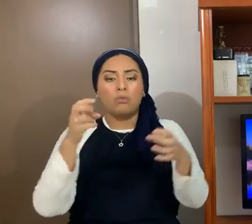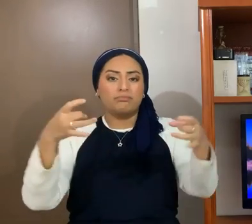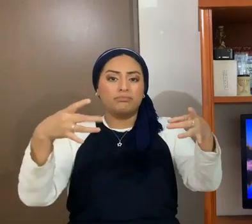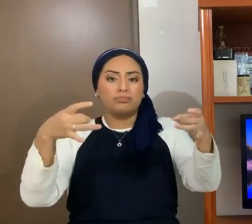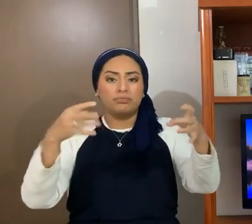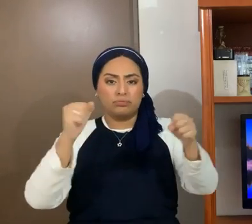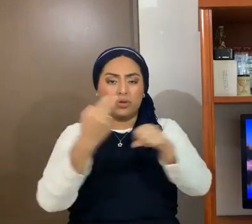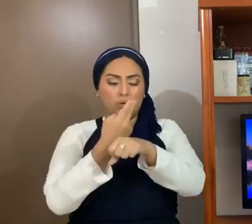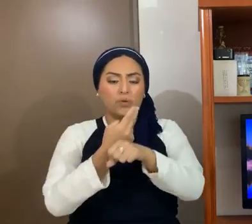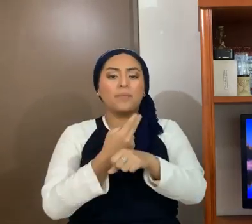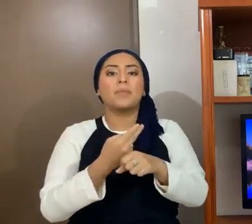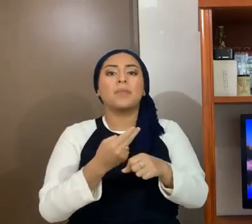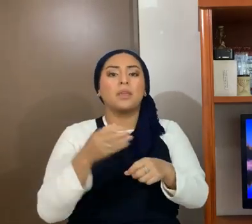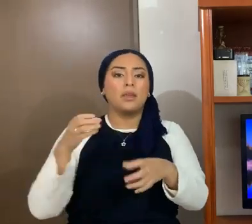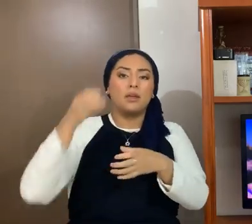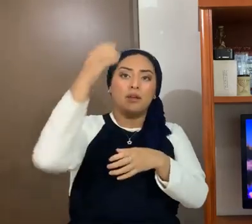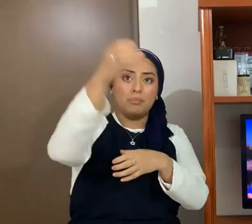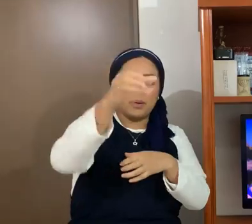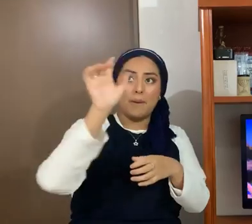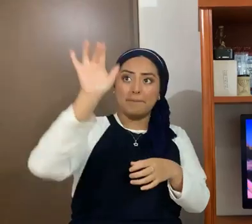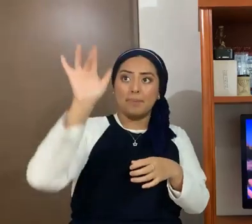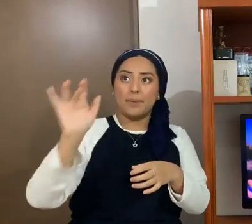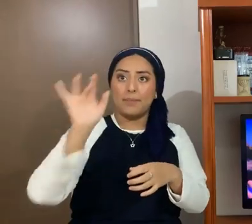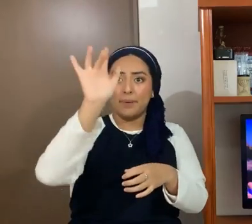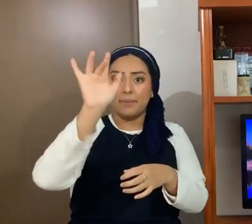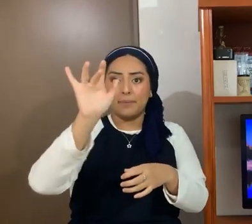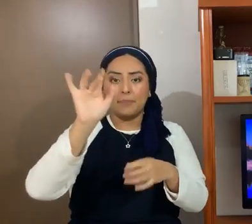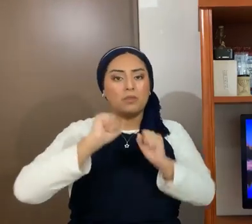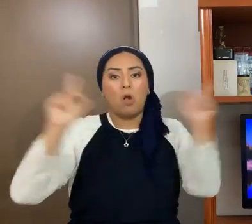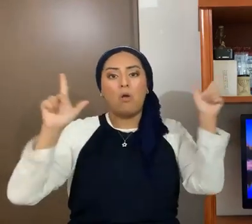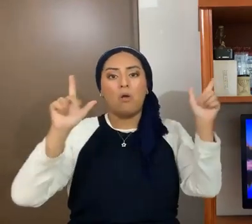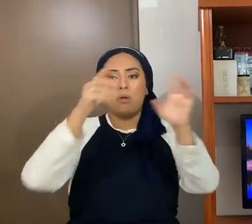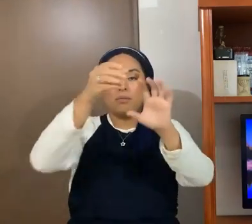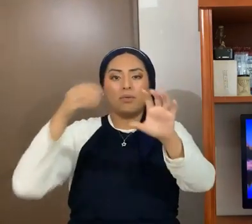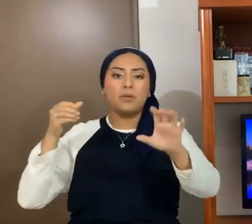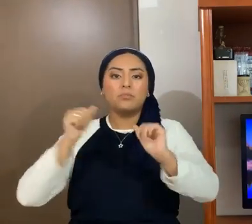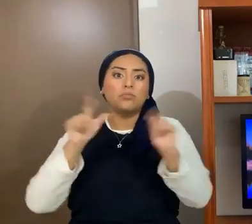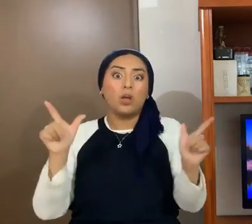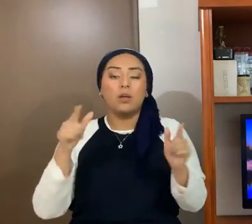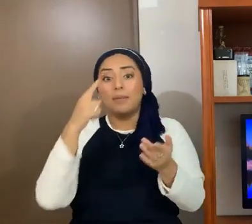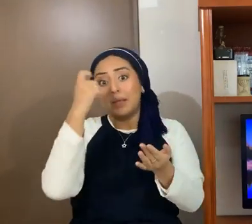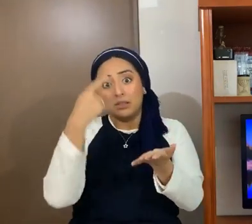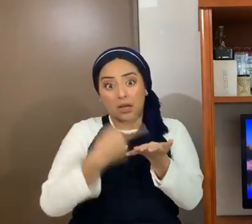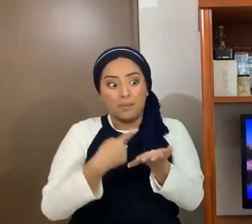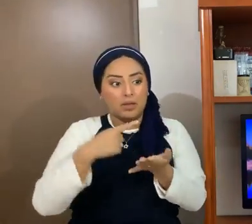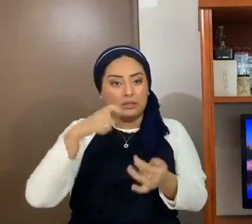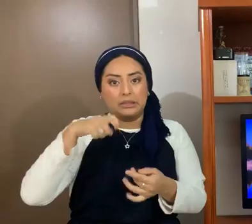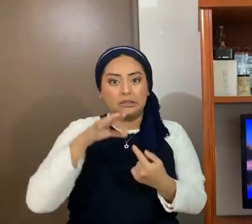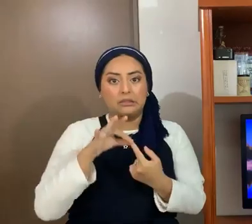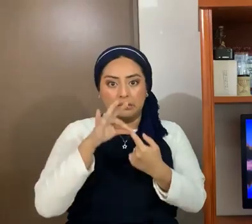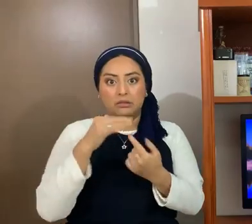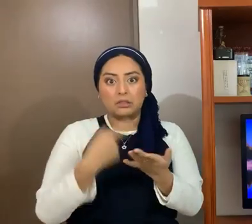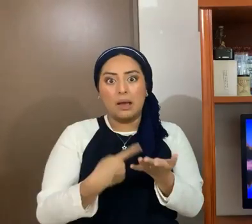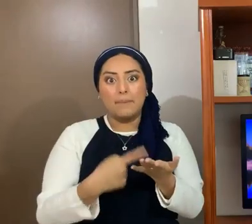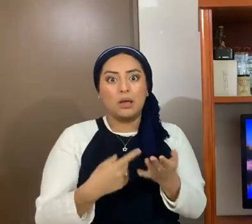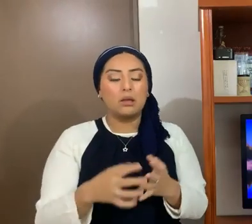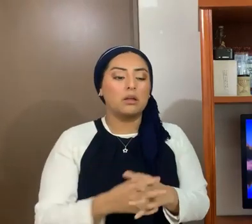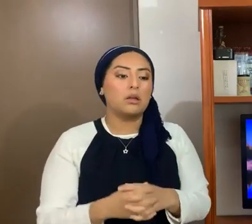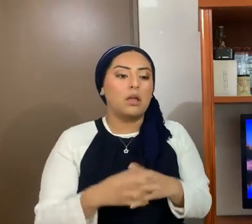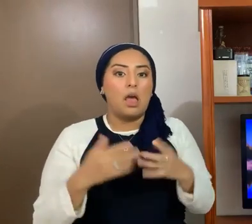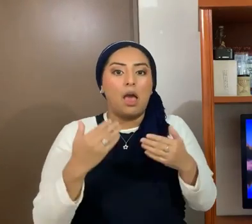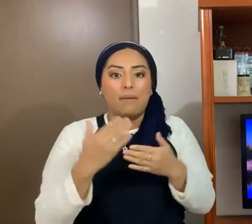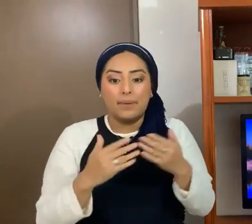quieres, puedes calentar la mamila, lo que necesitas y ya. Eso es todo. ¿Por qué? Porque a veces hay necesidades especiales. Cuando hay